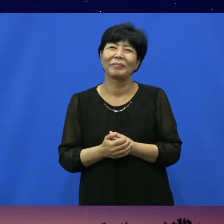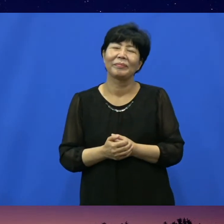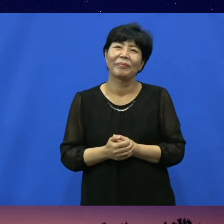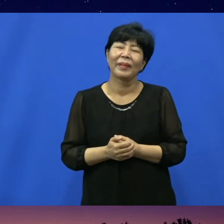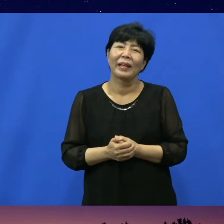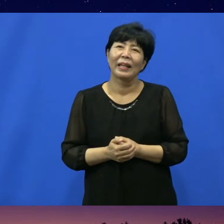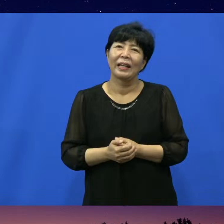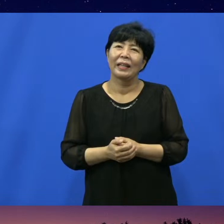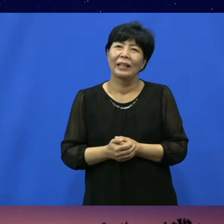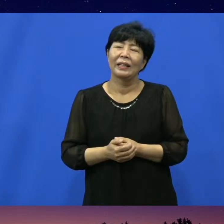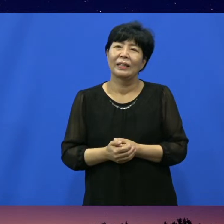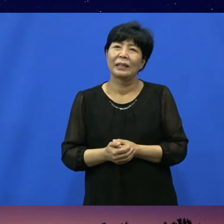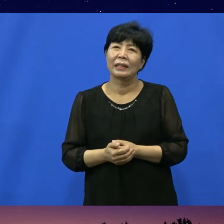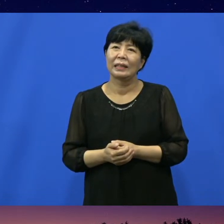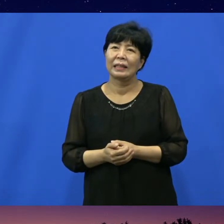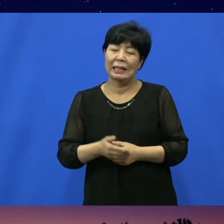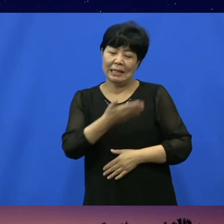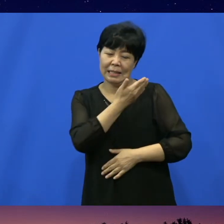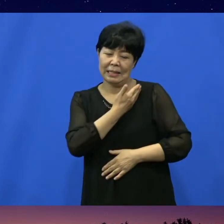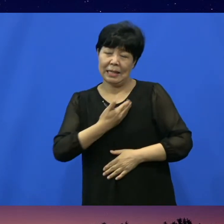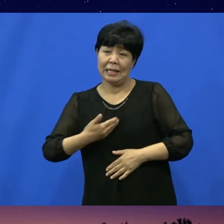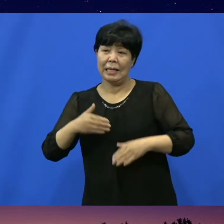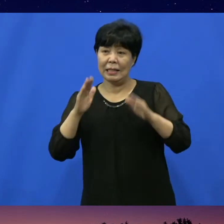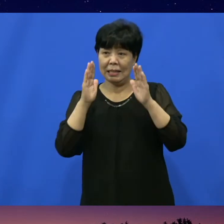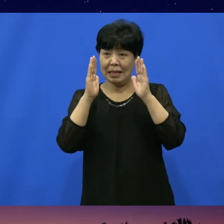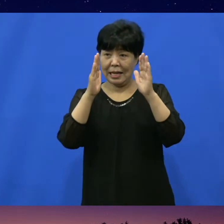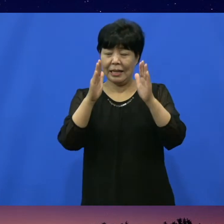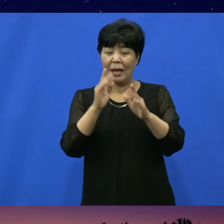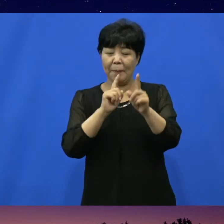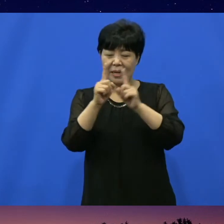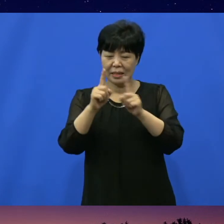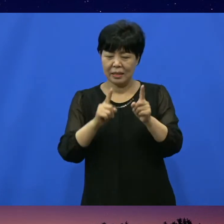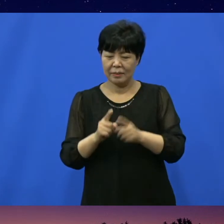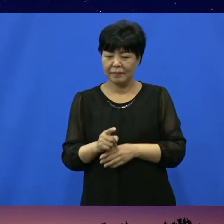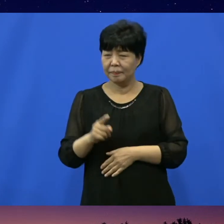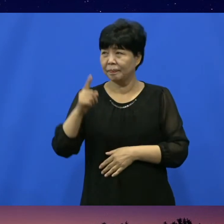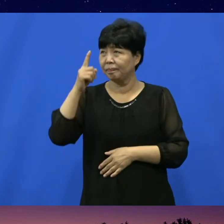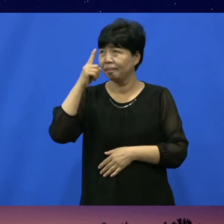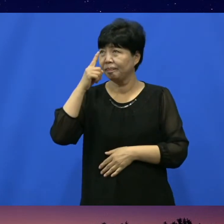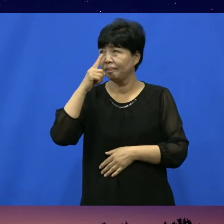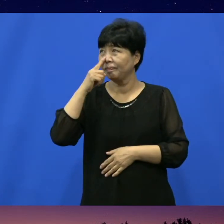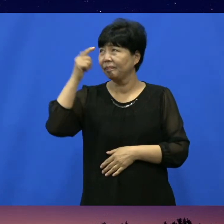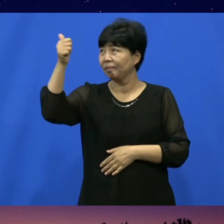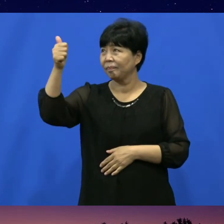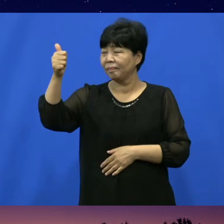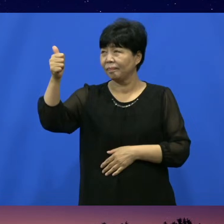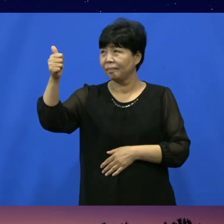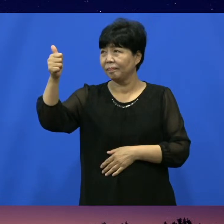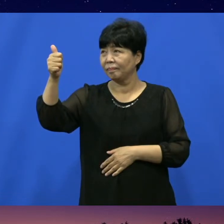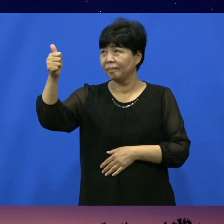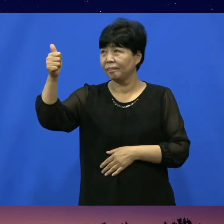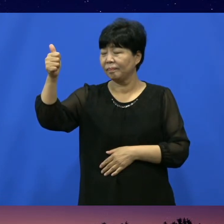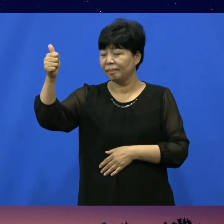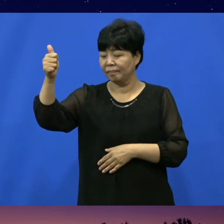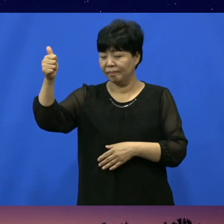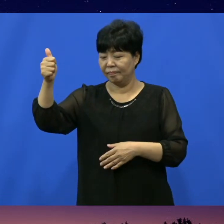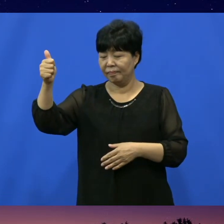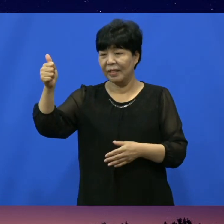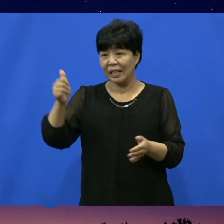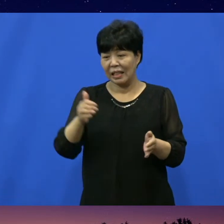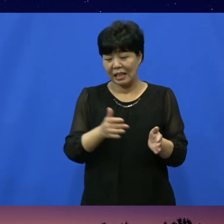그래서 주님은 제자들에게 하신 말씀, 요한복음 15장 9절에 보니까 아버지께서 나를 사랑하신 것 같이 나도 너희를